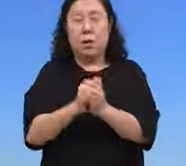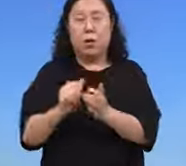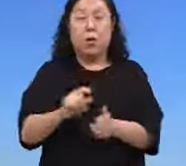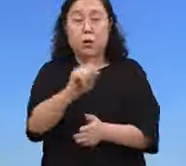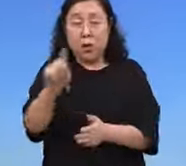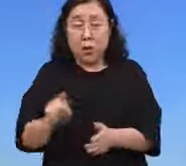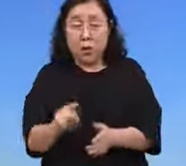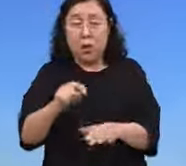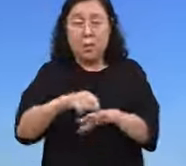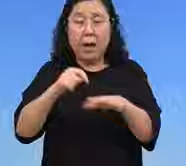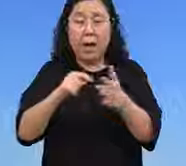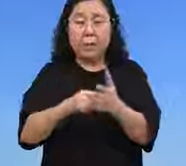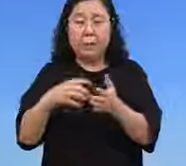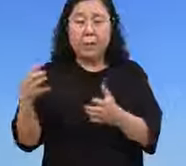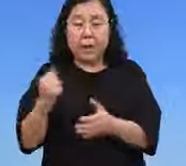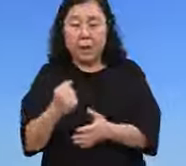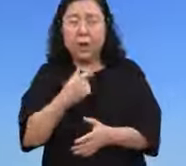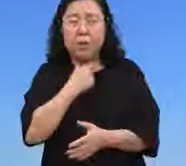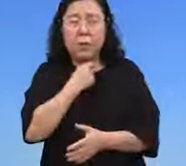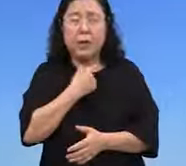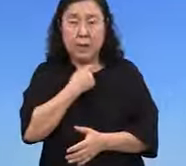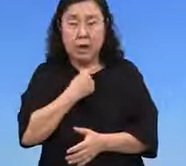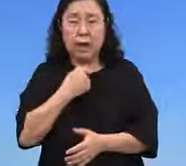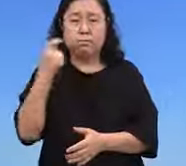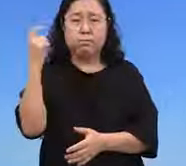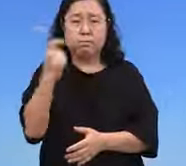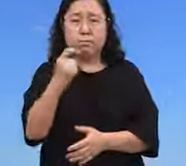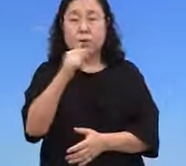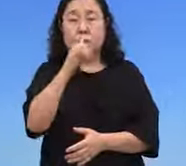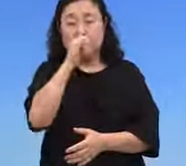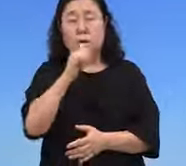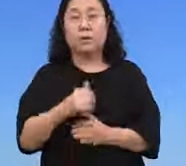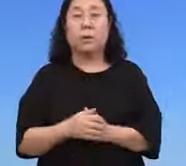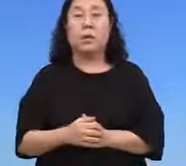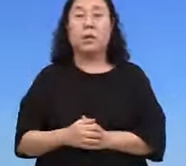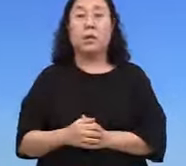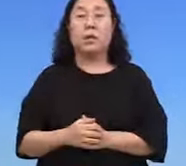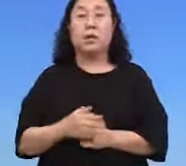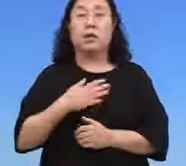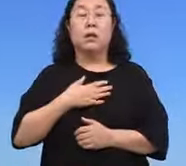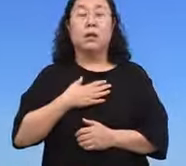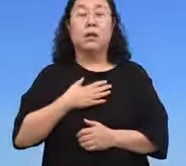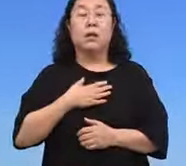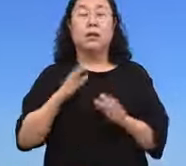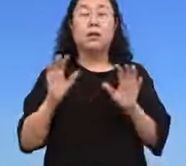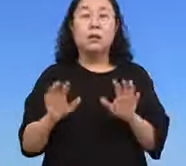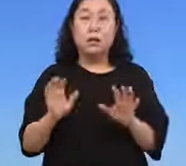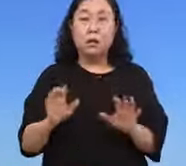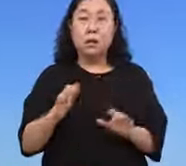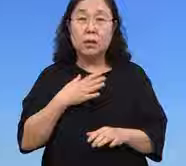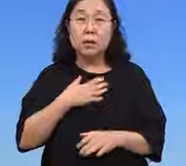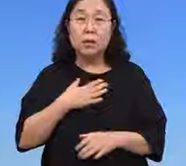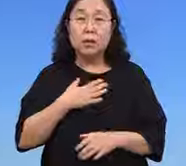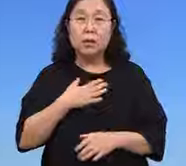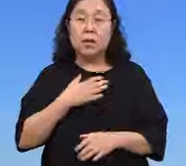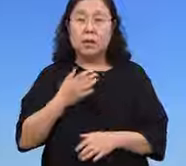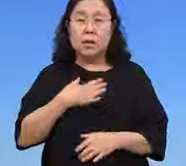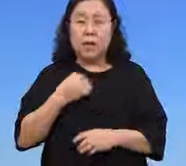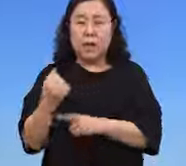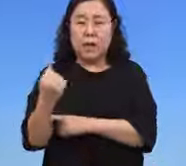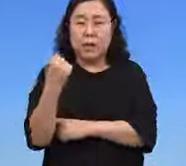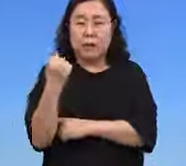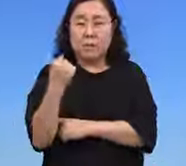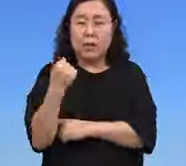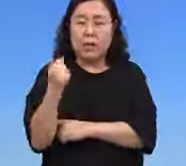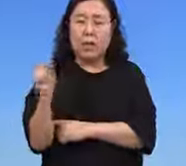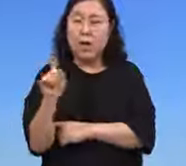좋겠다고 그렇게 이 비유를 드시면서 강조하고 계시는데, 오늘 저는 내 에너지를 어디다